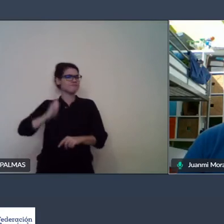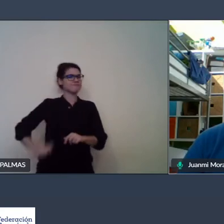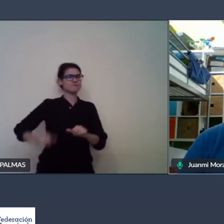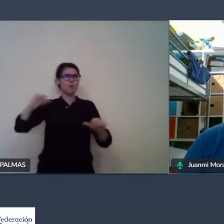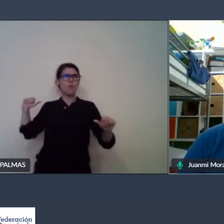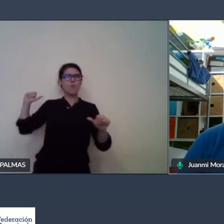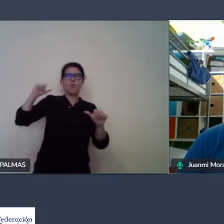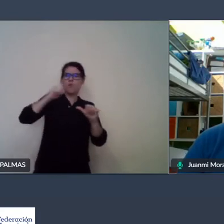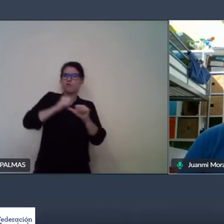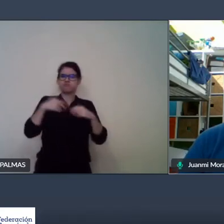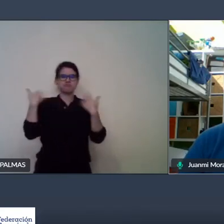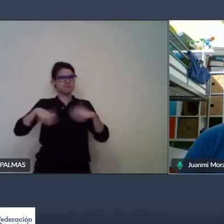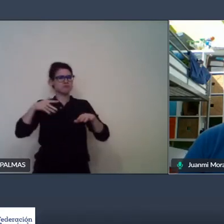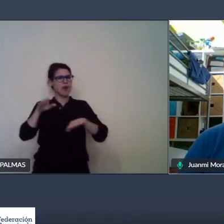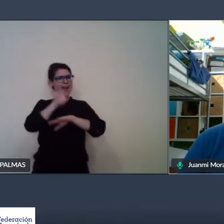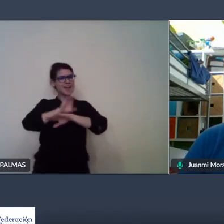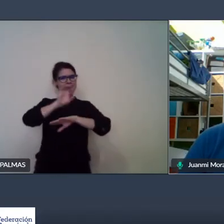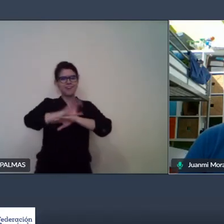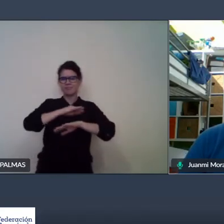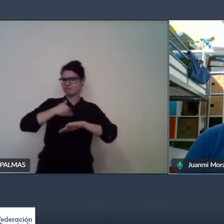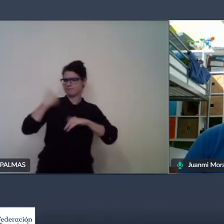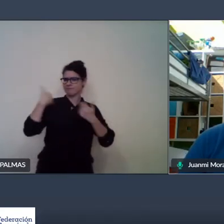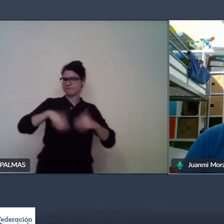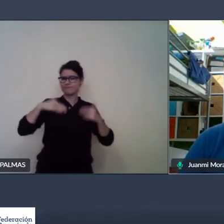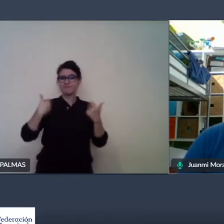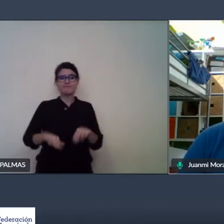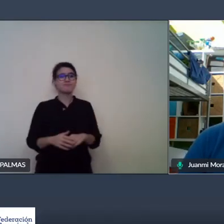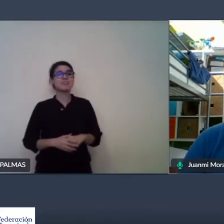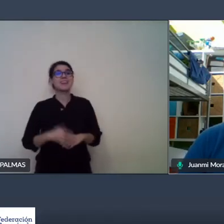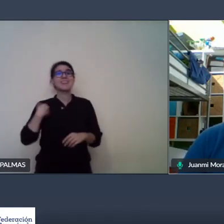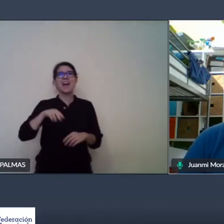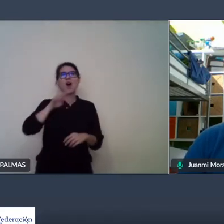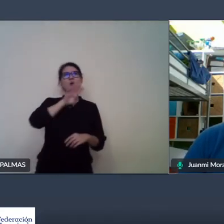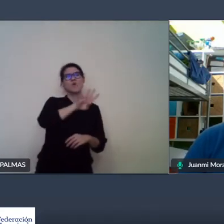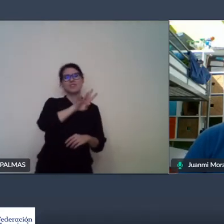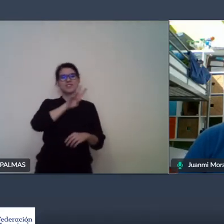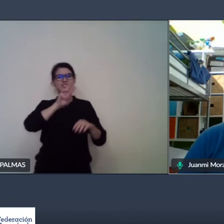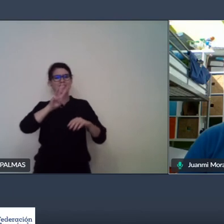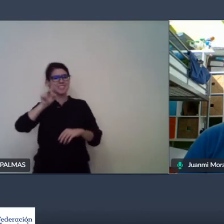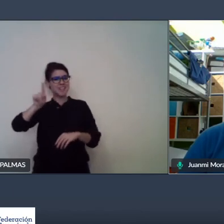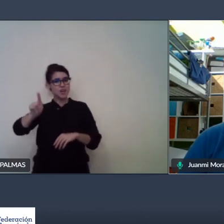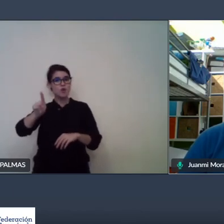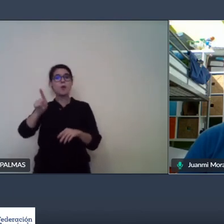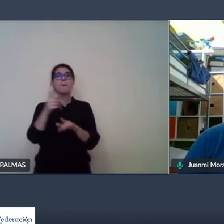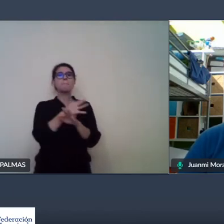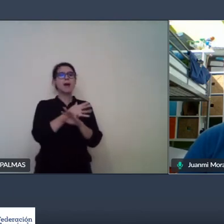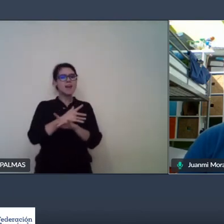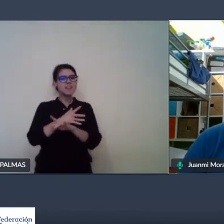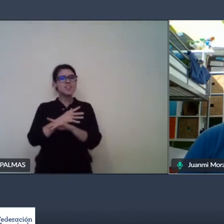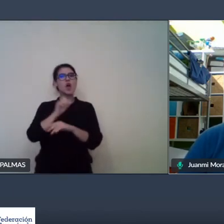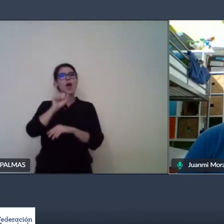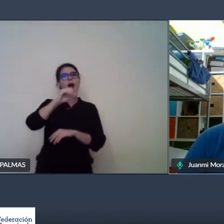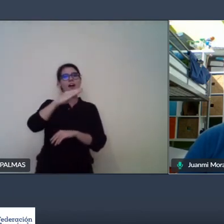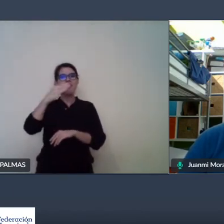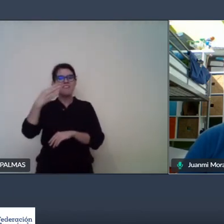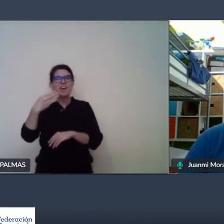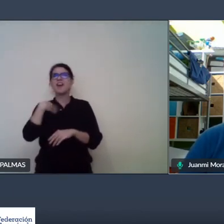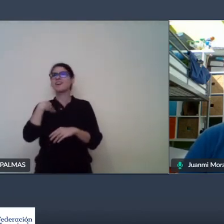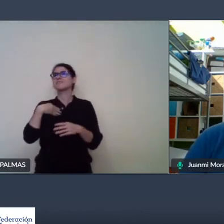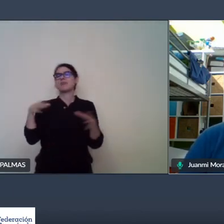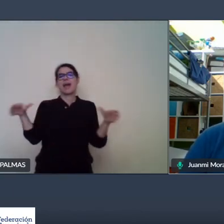estado 431 partidos en ACB. Ha jugado en equipos como Gijón, Valencia,